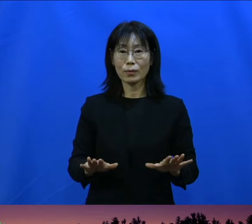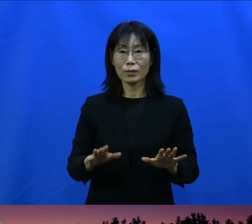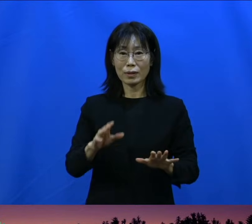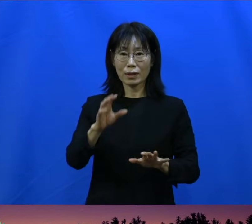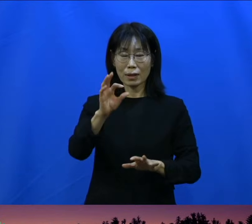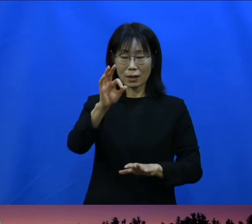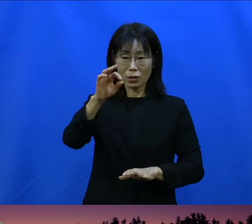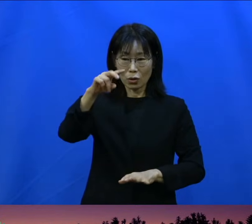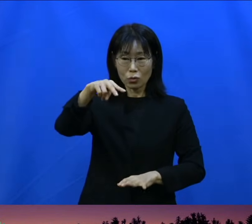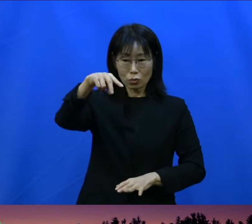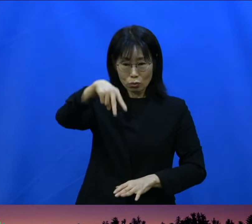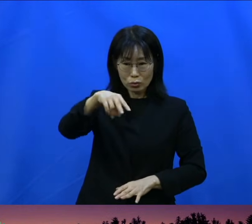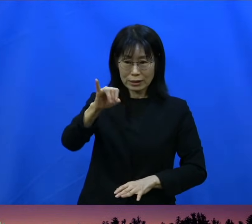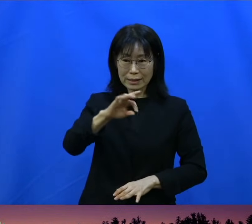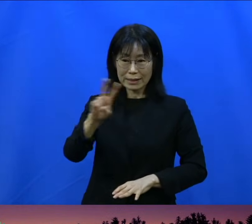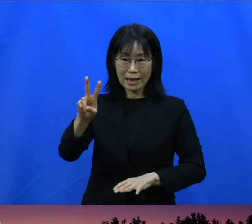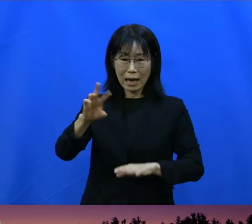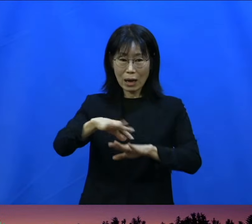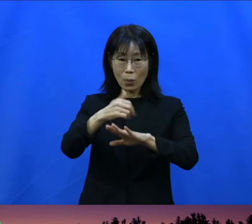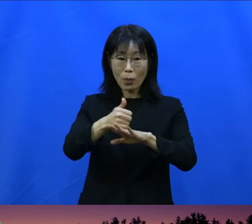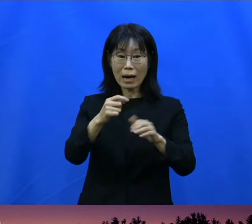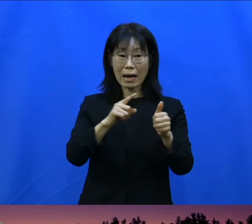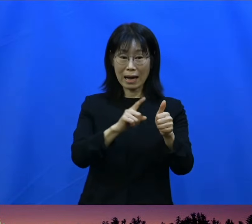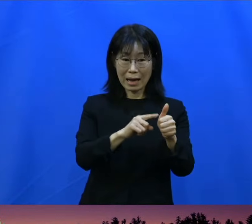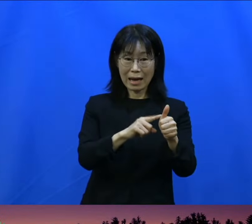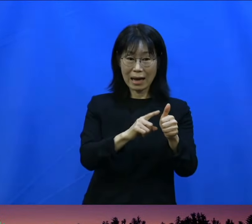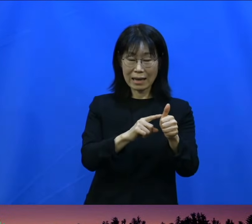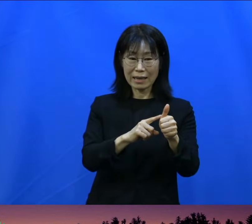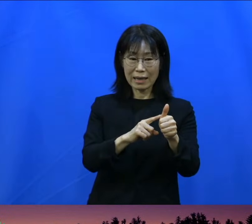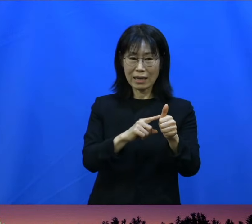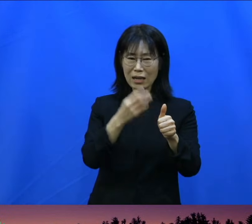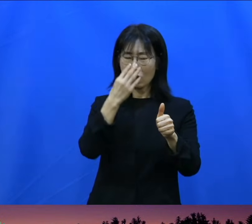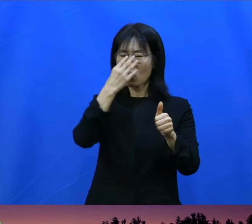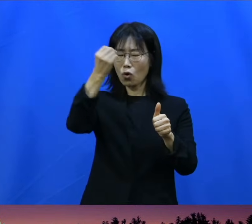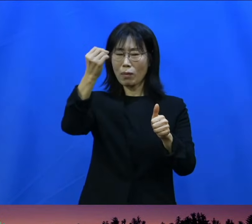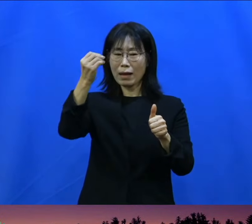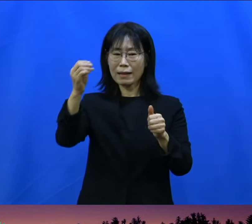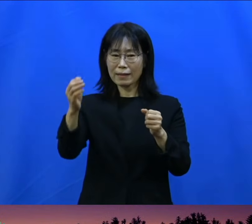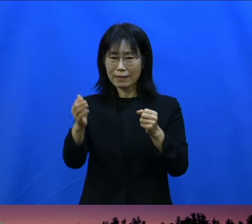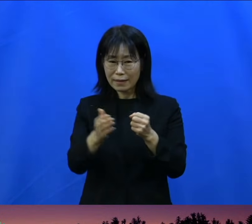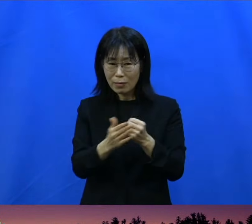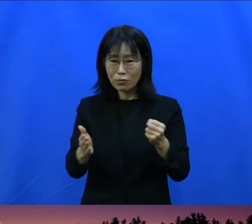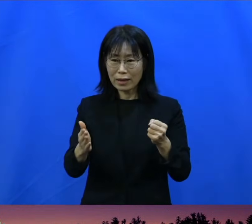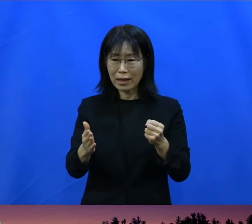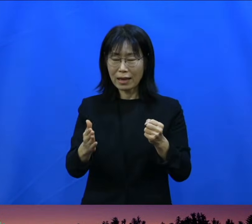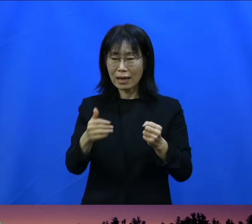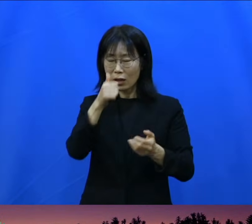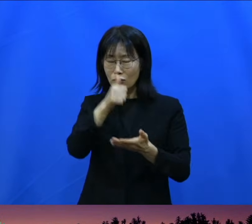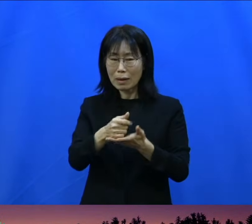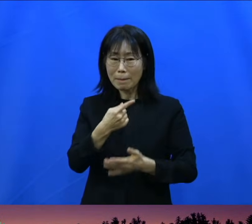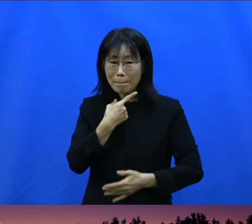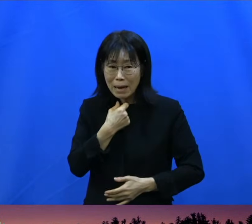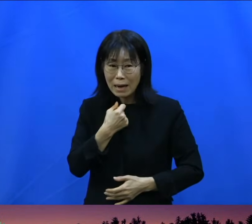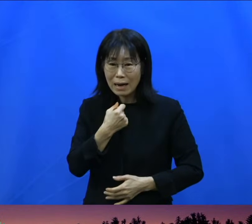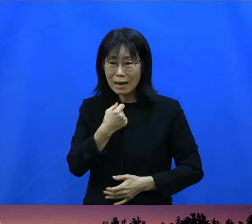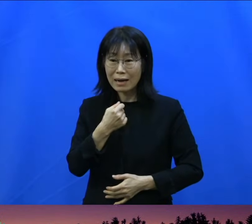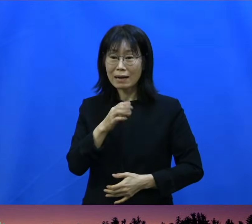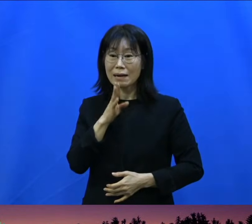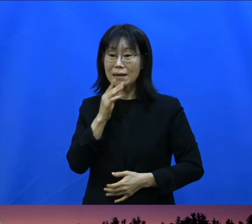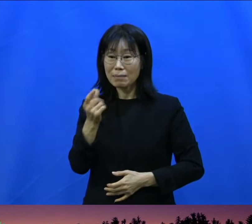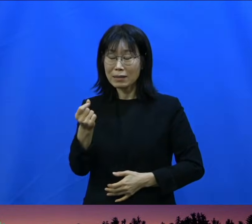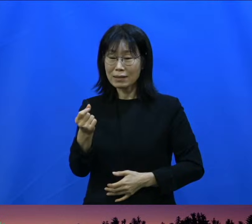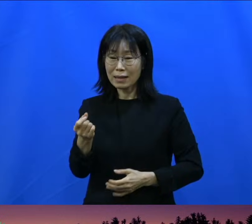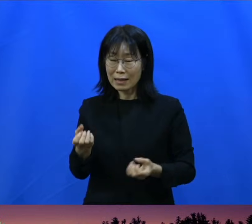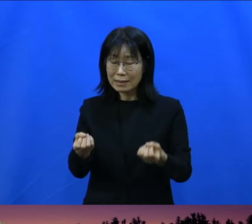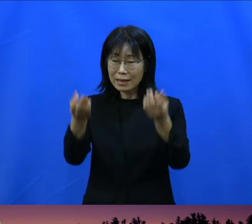우시아에 의해서 더럽혀졌던 성전 안에 하나님의 영광으로 꽉 차 있는 거예요. 그러니까 우시아가 얼마나 무모한